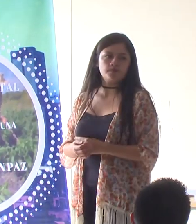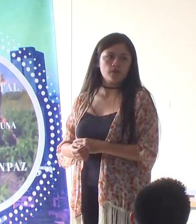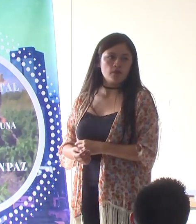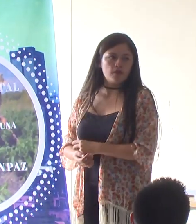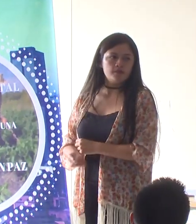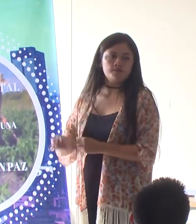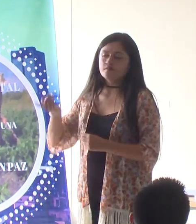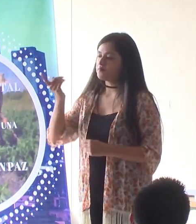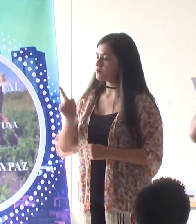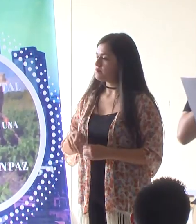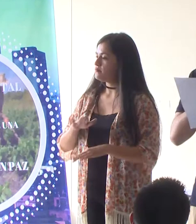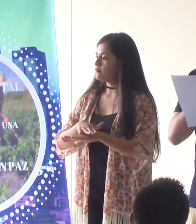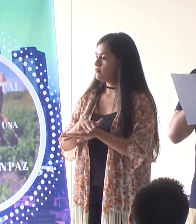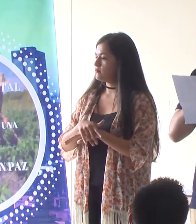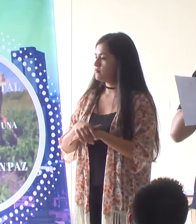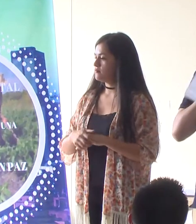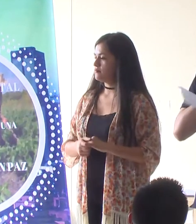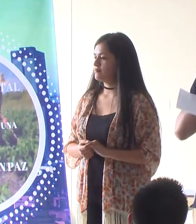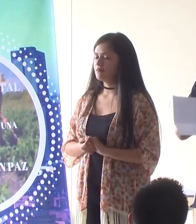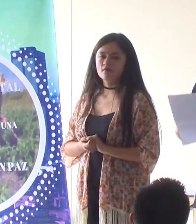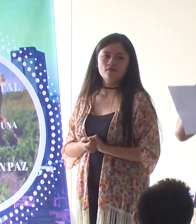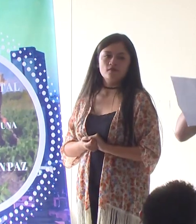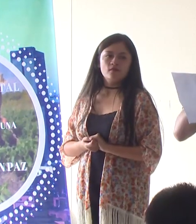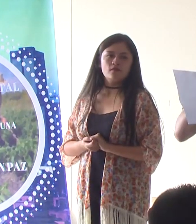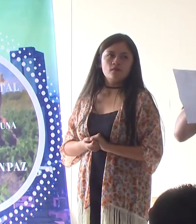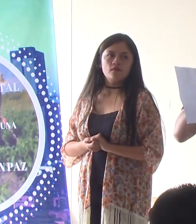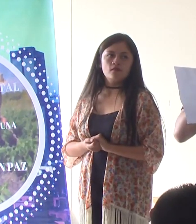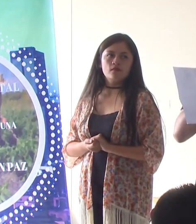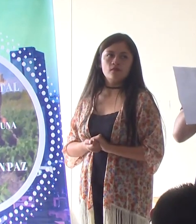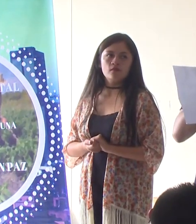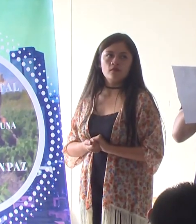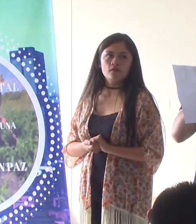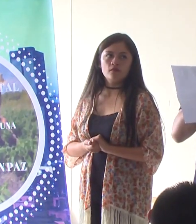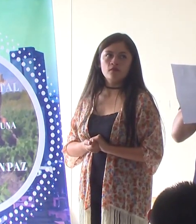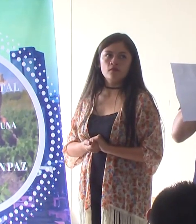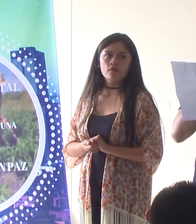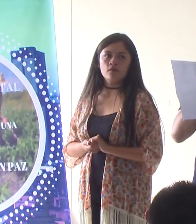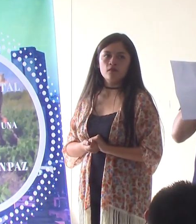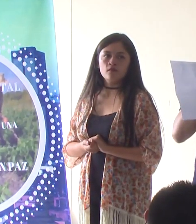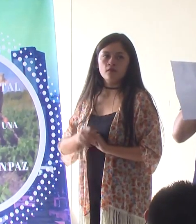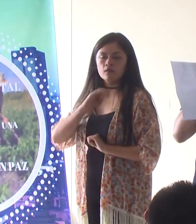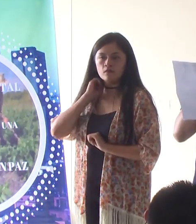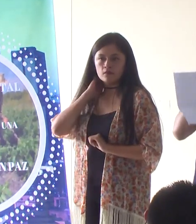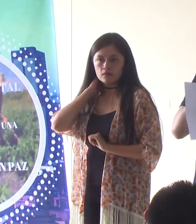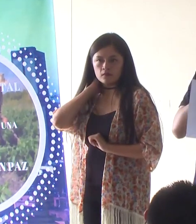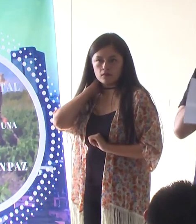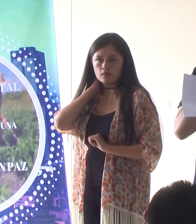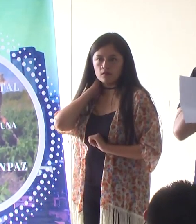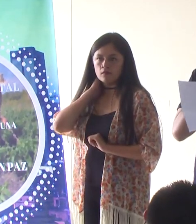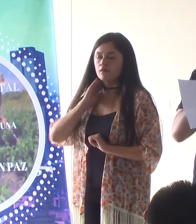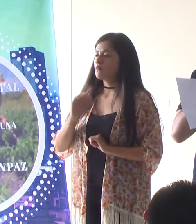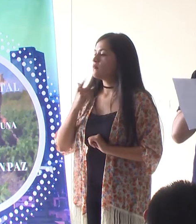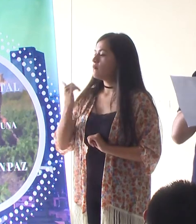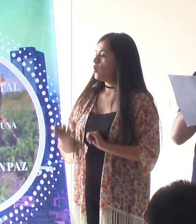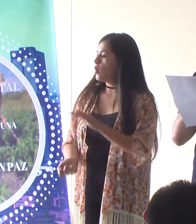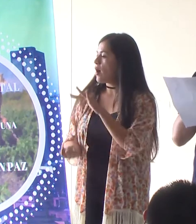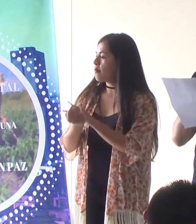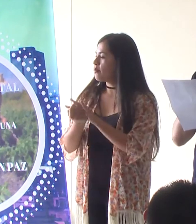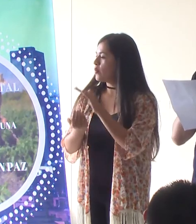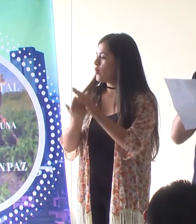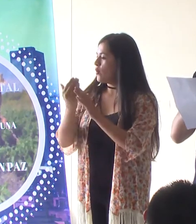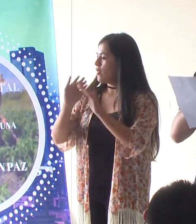más bien por el creciente ocurrencia de los fenómenos como por ejemplo los